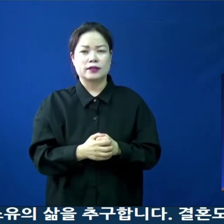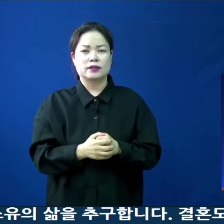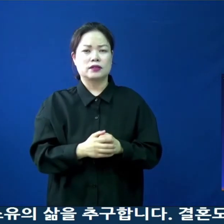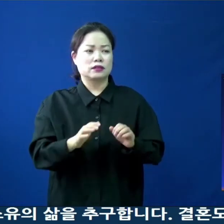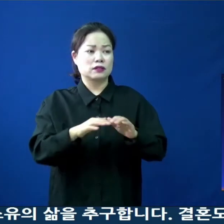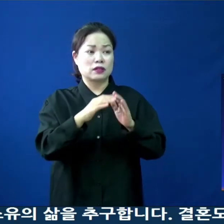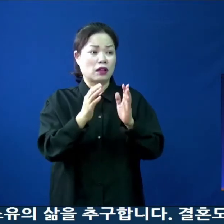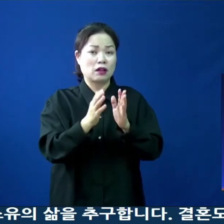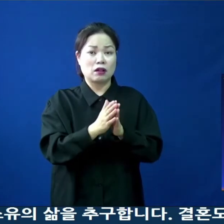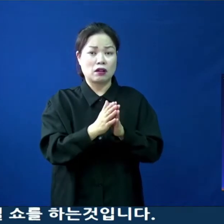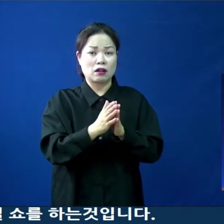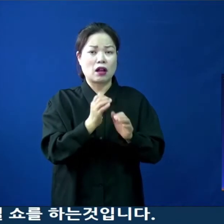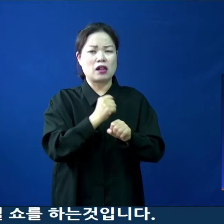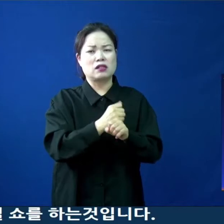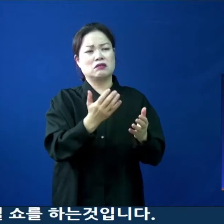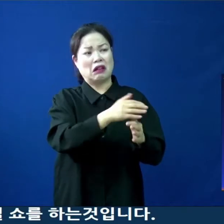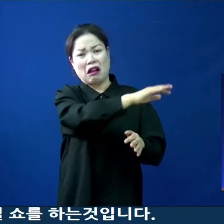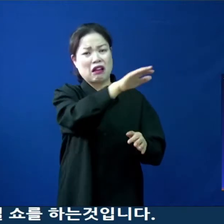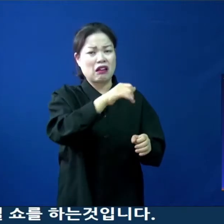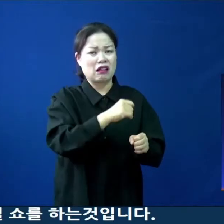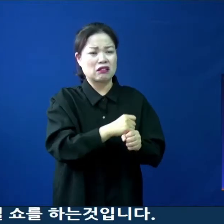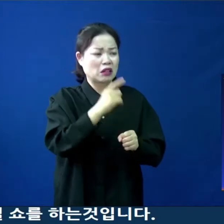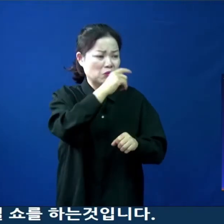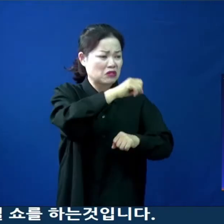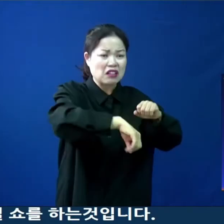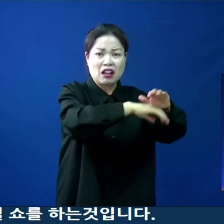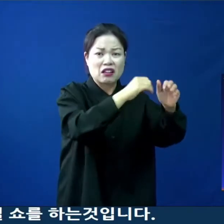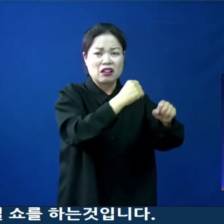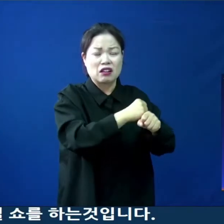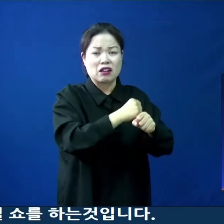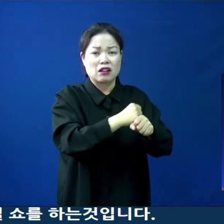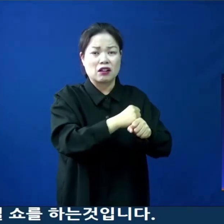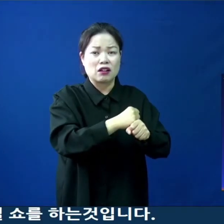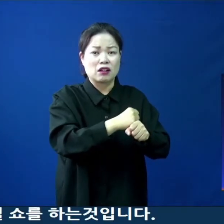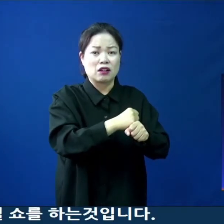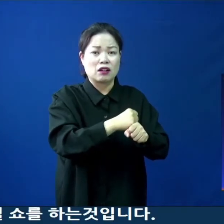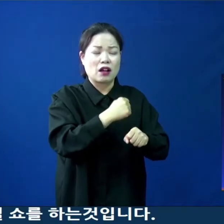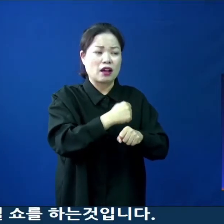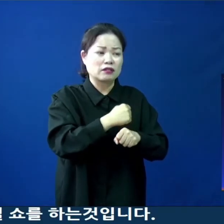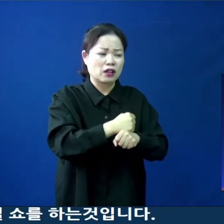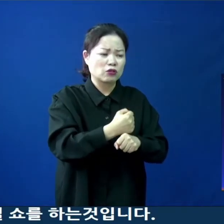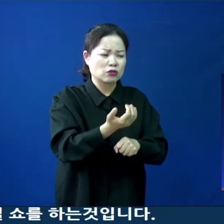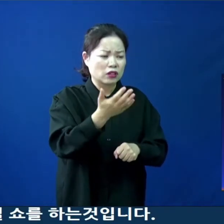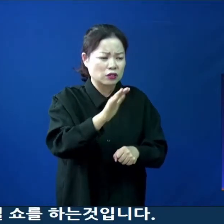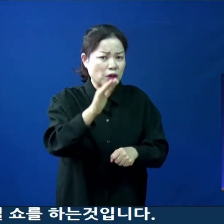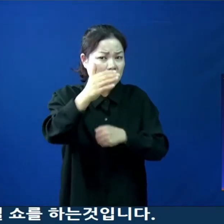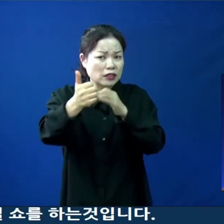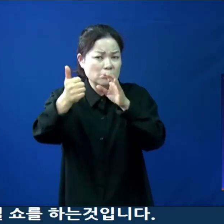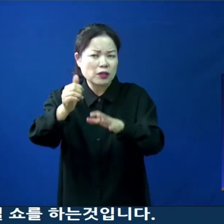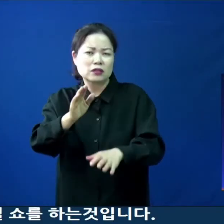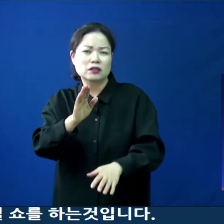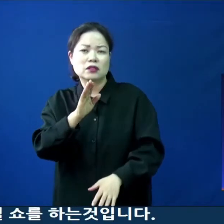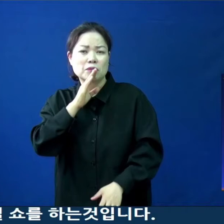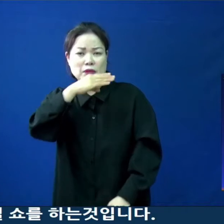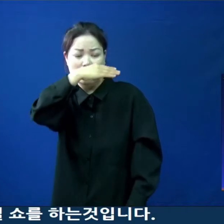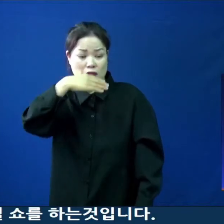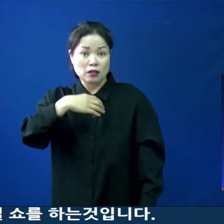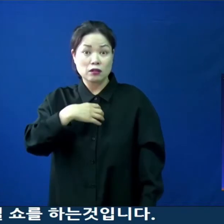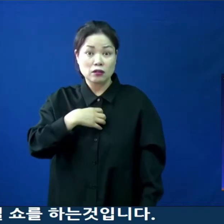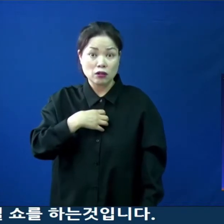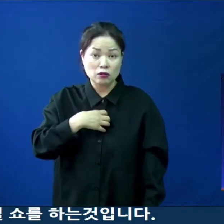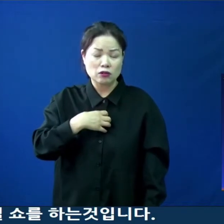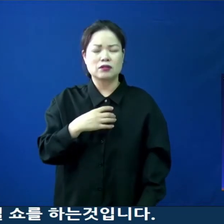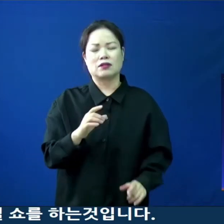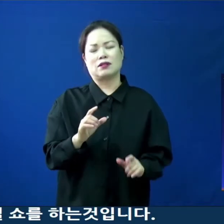다 뒤로 할 거 다 하잖아요. 그리고 한다고 해도 그것이 하나님 앞에서 참된 경건이